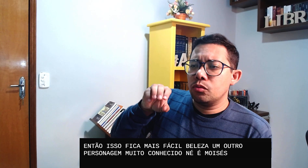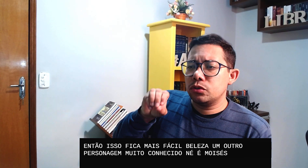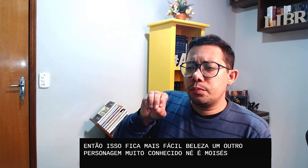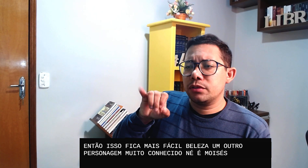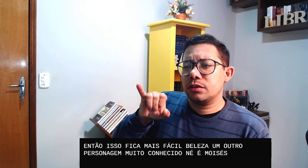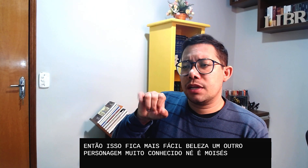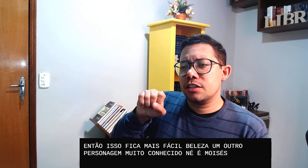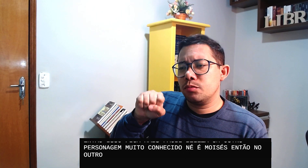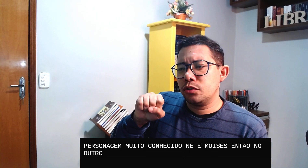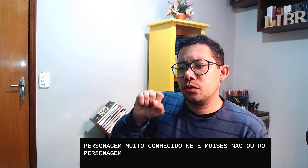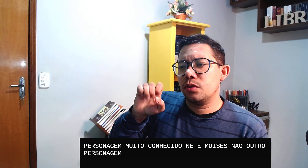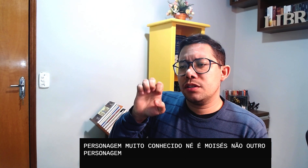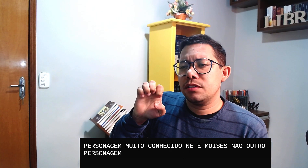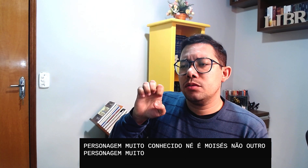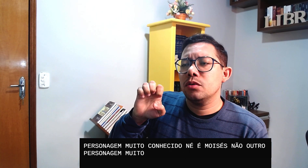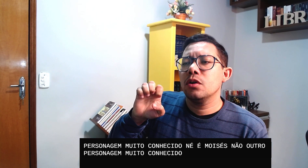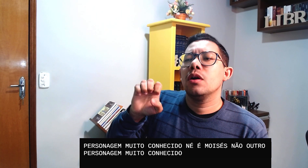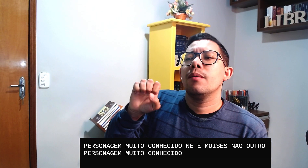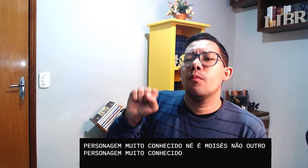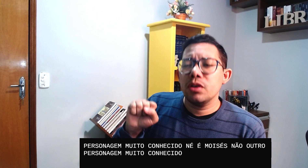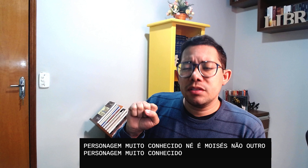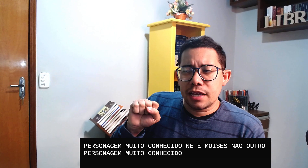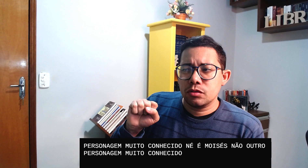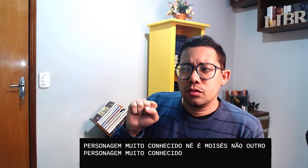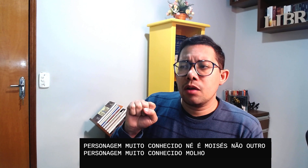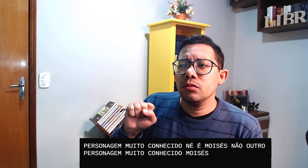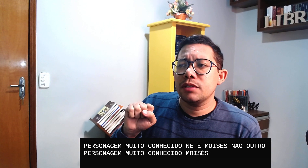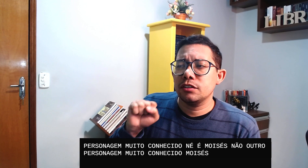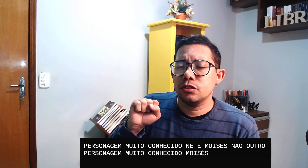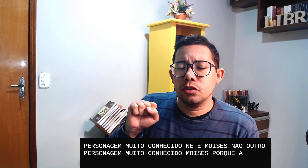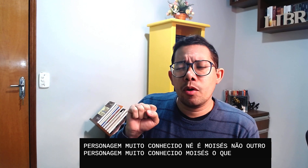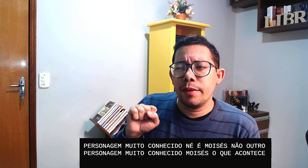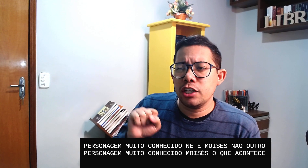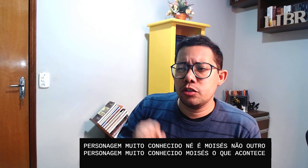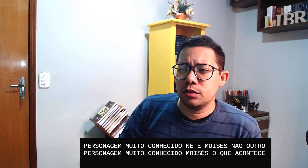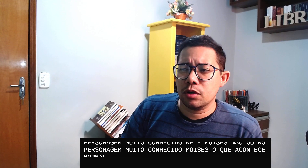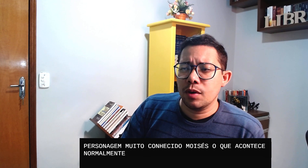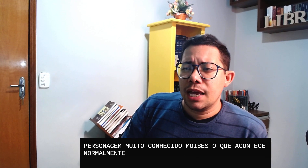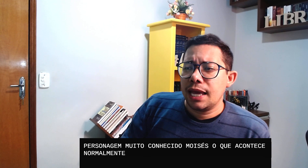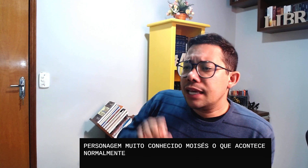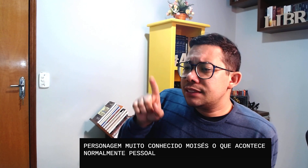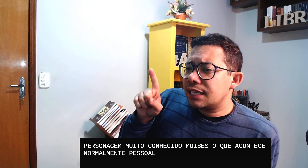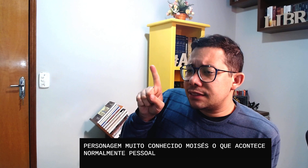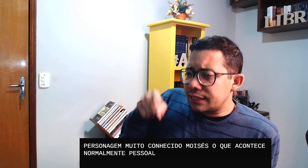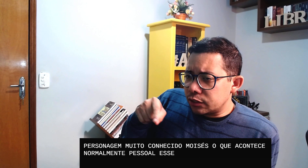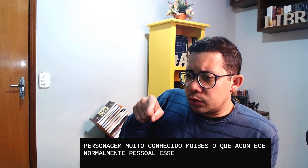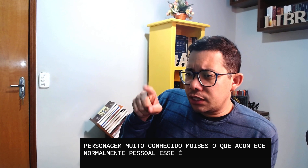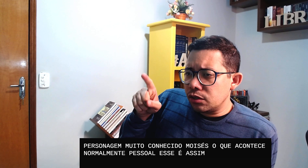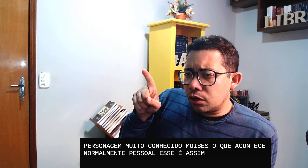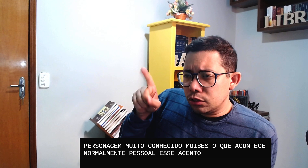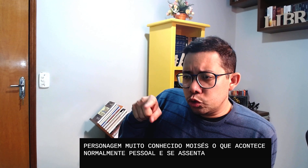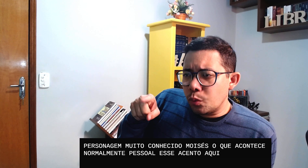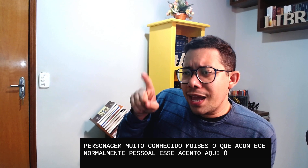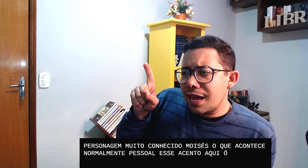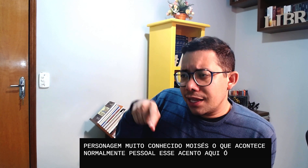outro personagem muito conhecido, Moisés. O que acontece? Normalmente, pessoal, esse acento aqui, ó, do né,